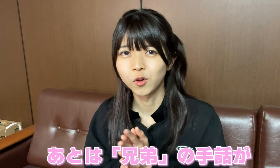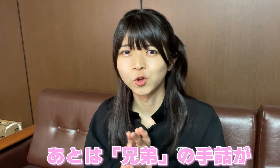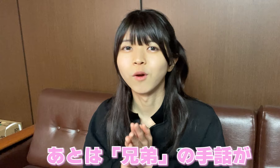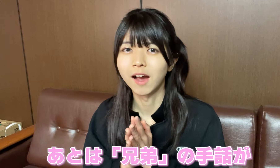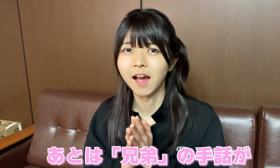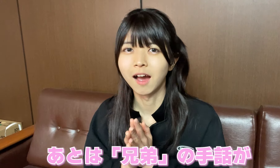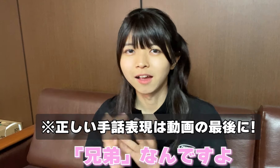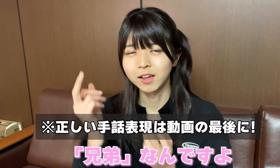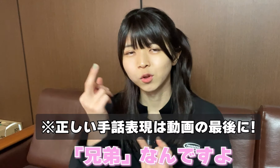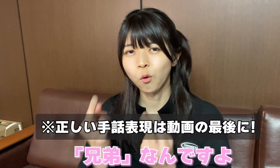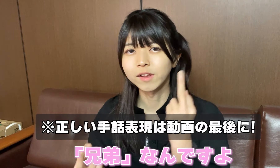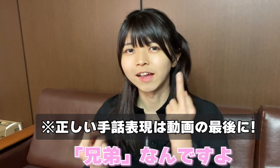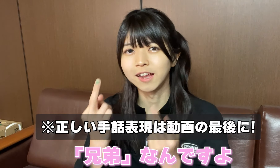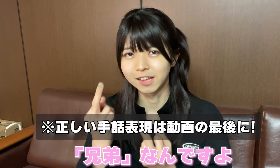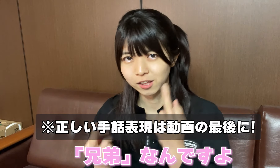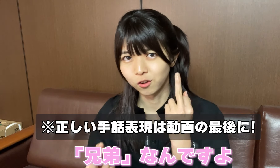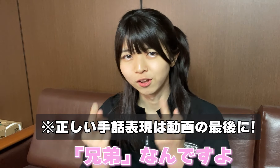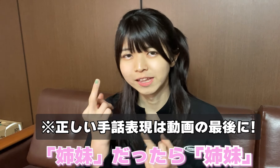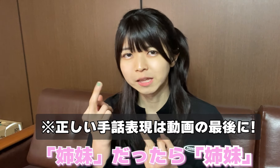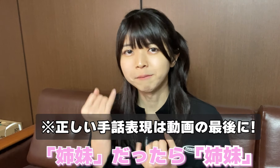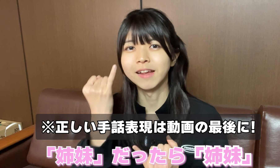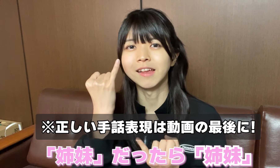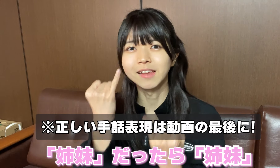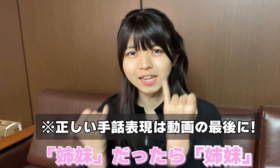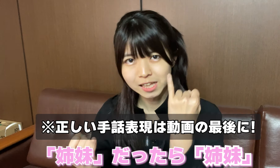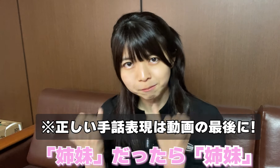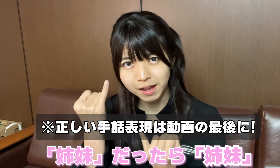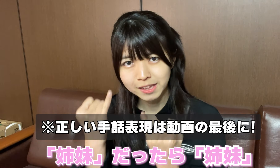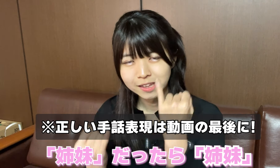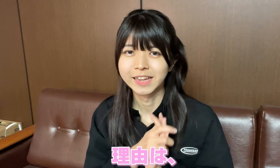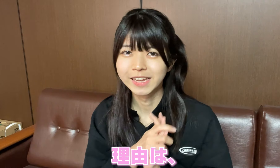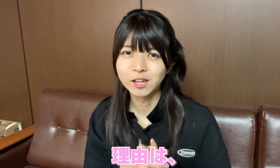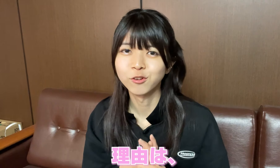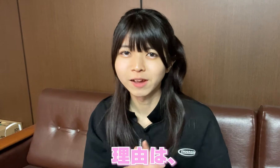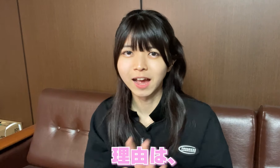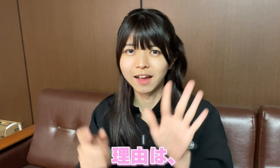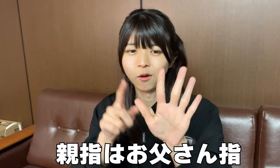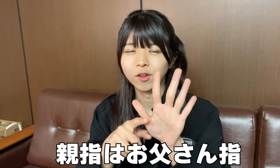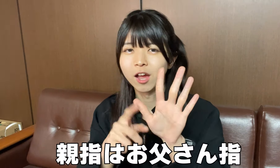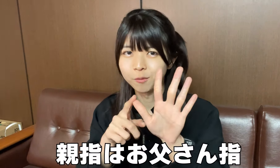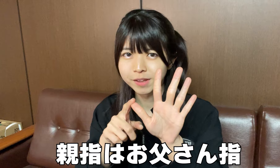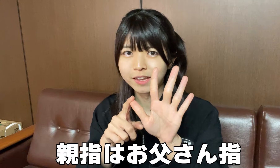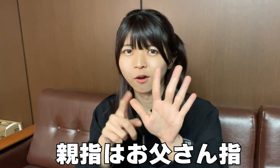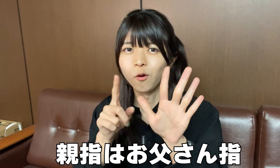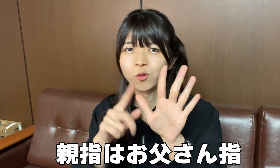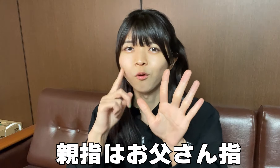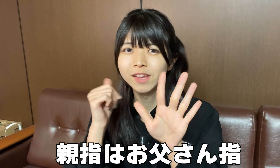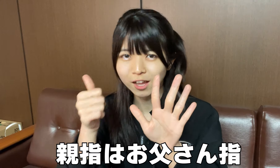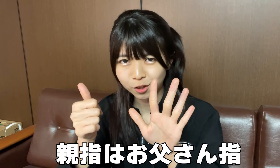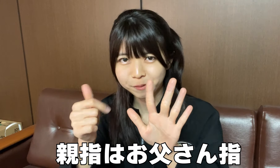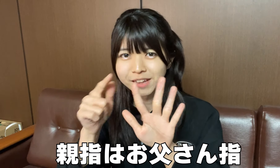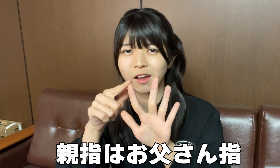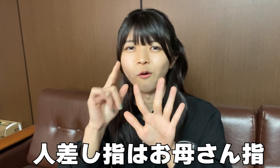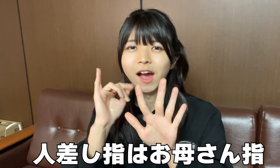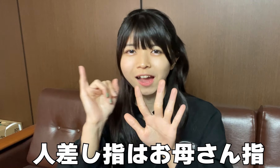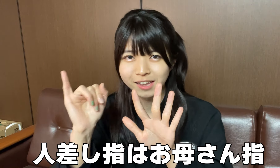手話が兄弟なんですよ。姉妹だったら姉妹、理由は親指、お父さん指、お母さん